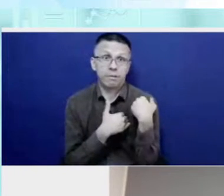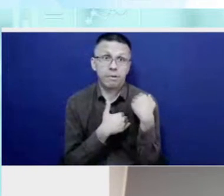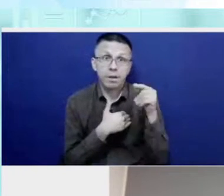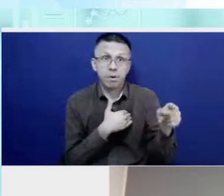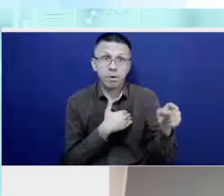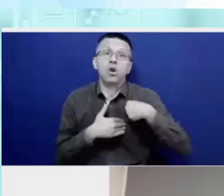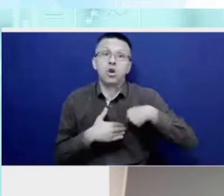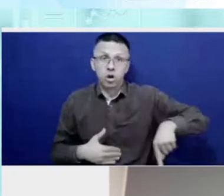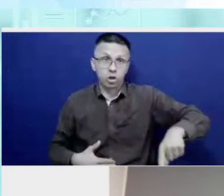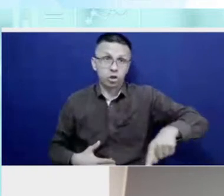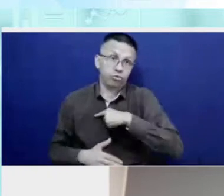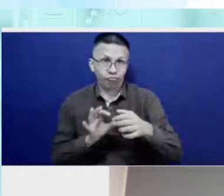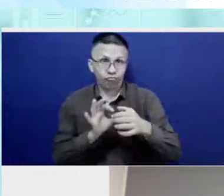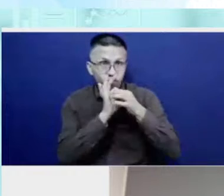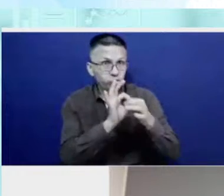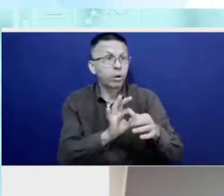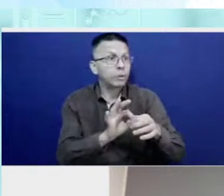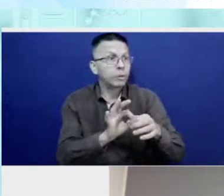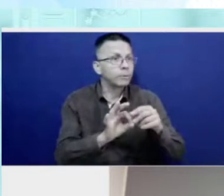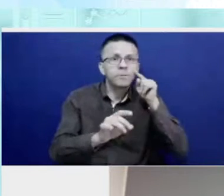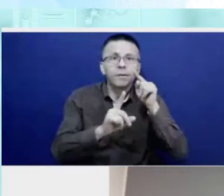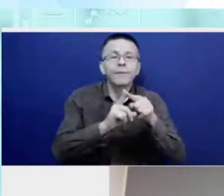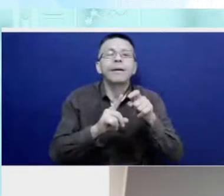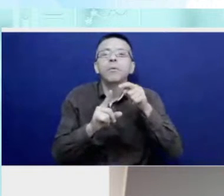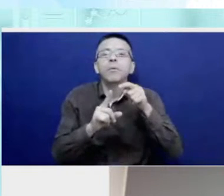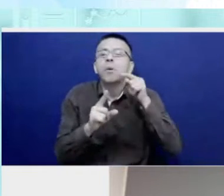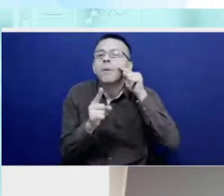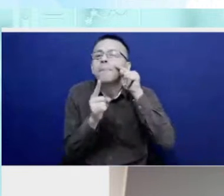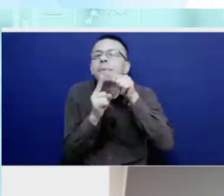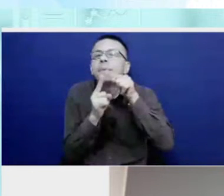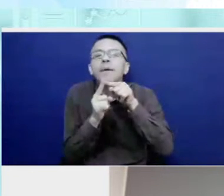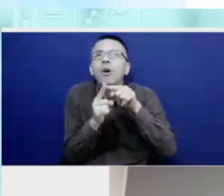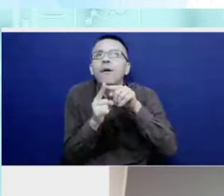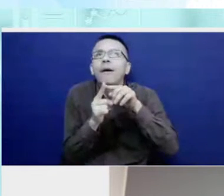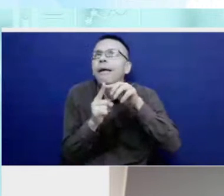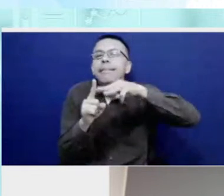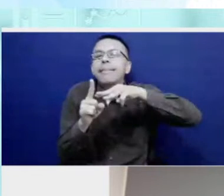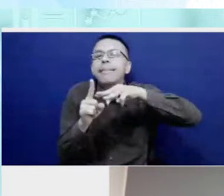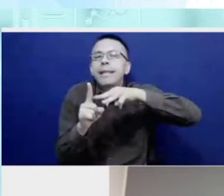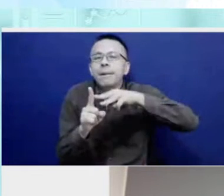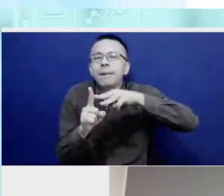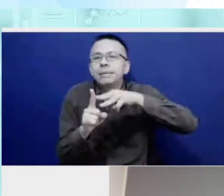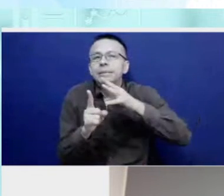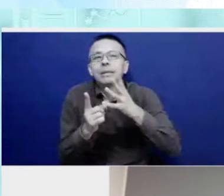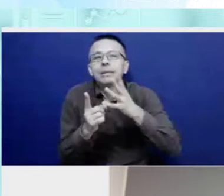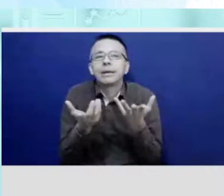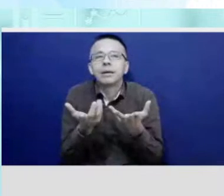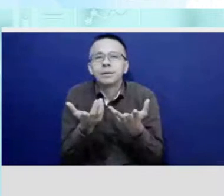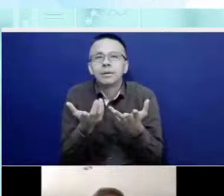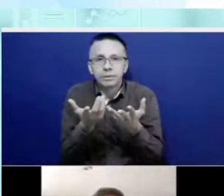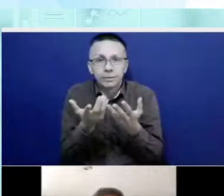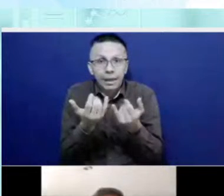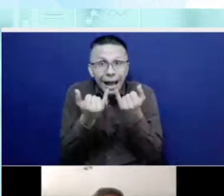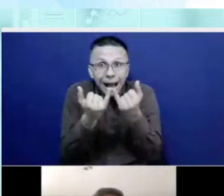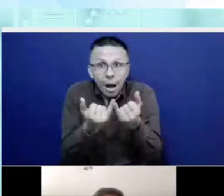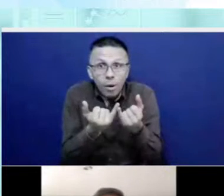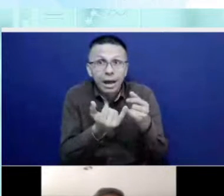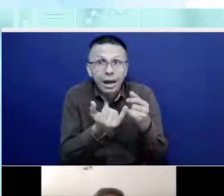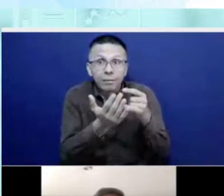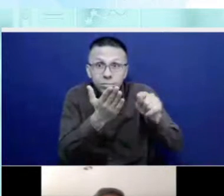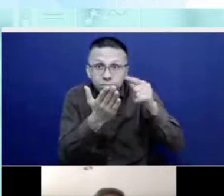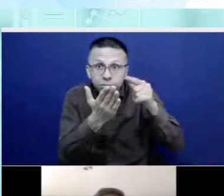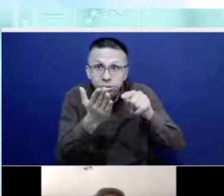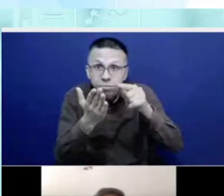y pongámonos una meta corta, a 3 meses debemos duplicar lo que tenemos, lo